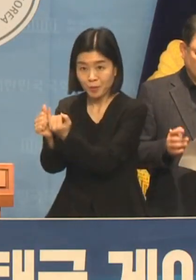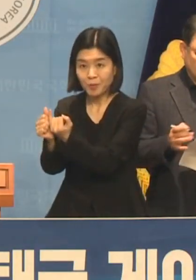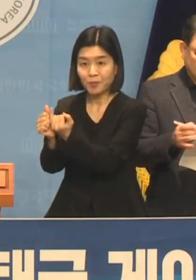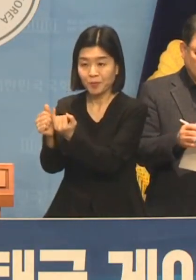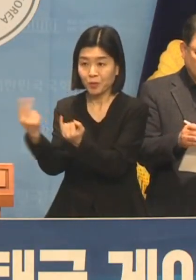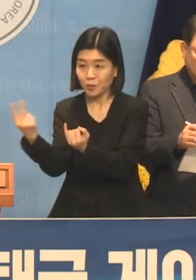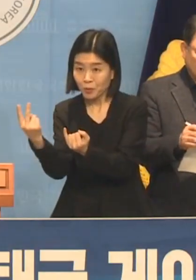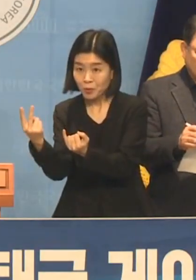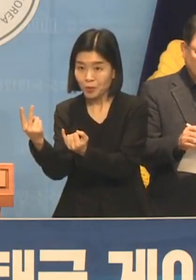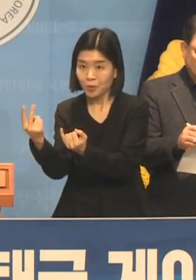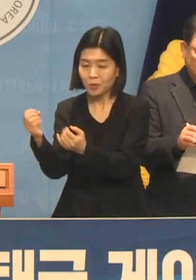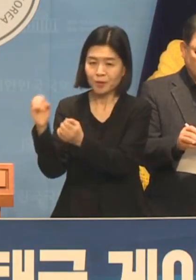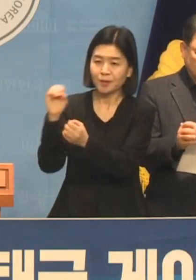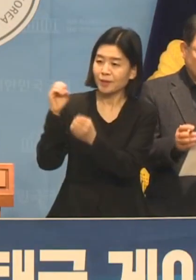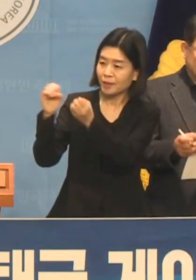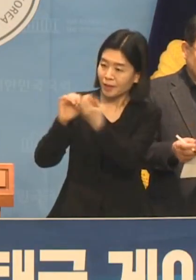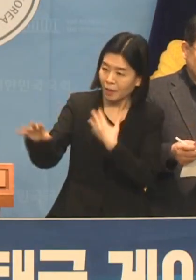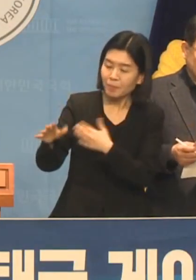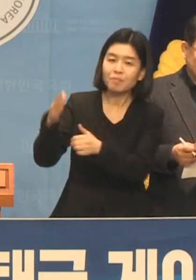분이 답변하십시오.